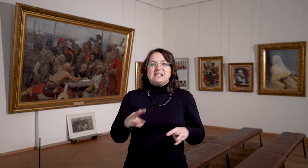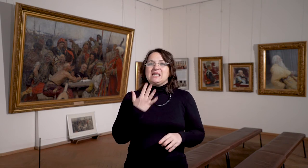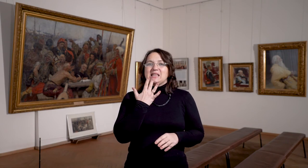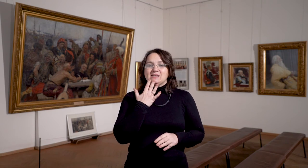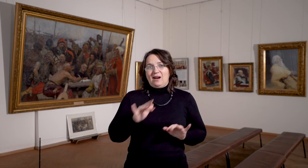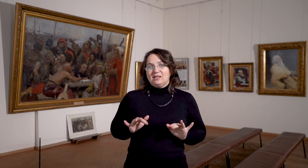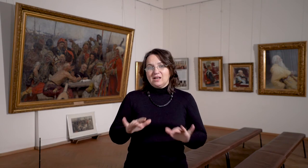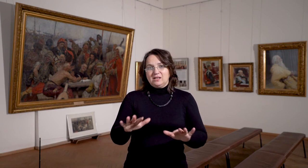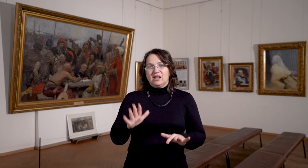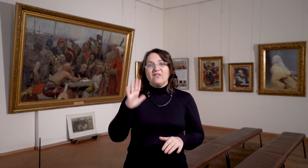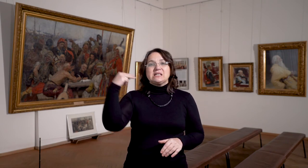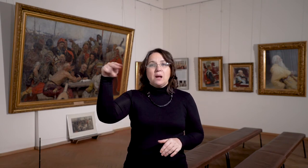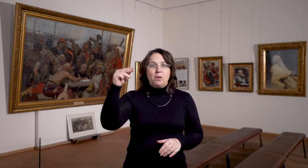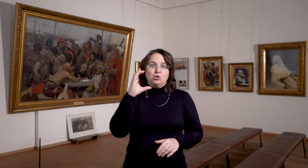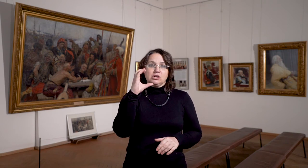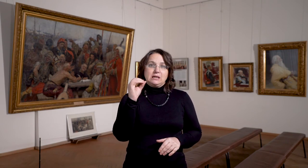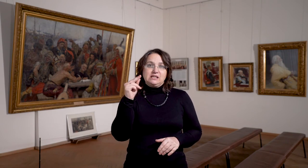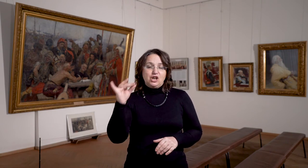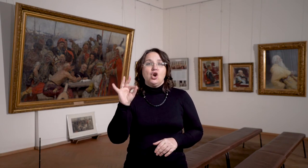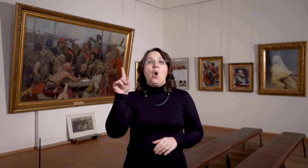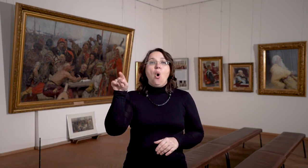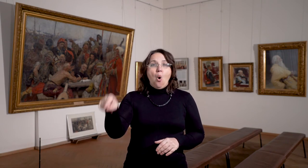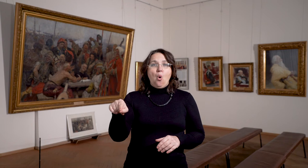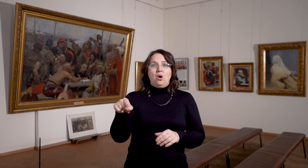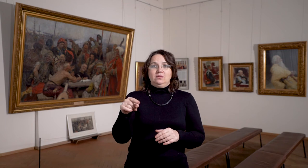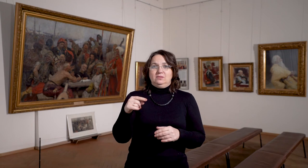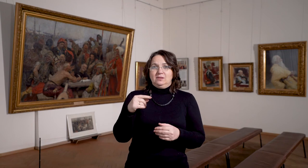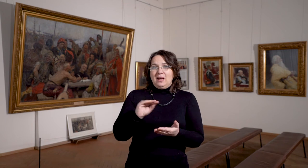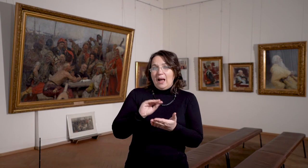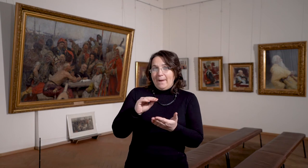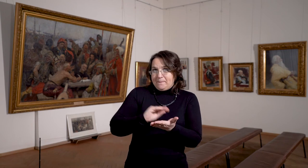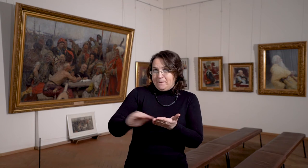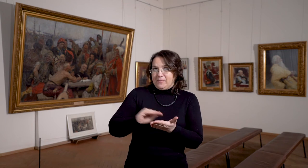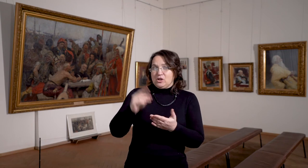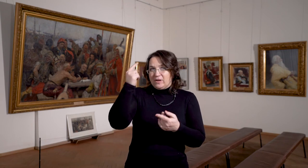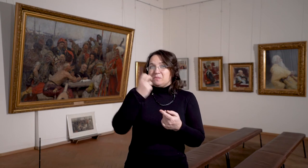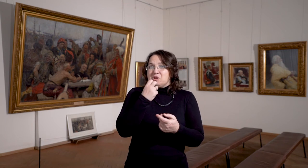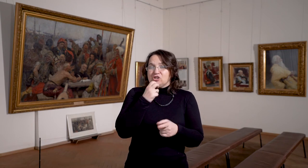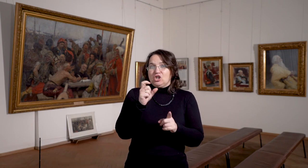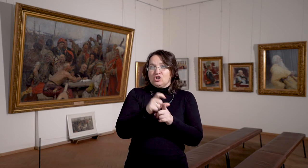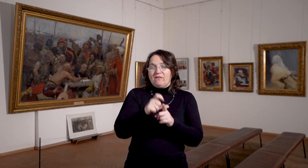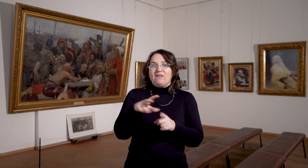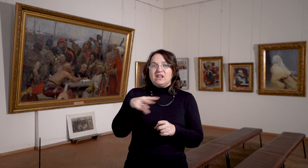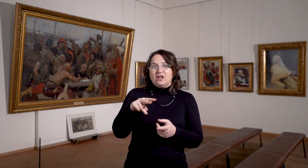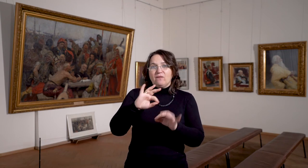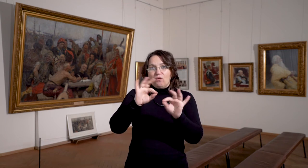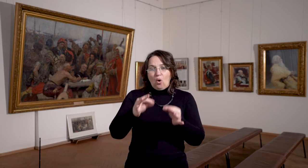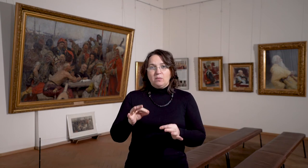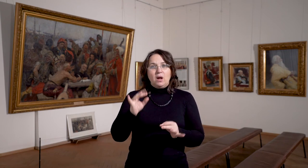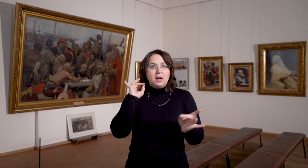Он облекает смешные слова в литературную форму, поскрипывает гусиное перо, запасное за правым ухом,